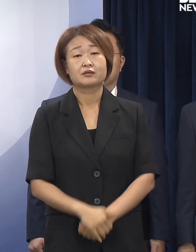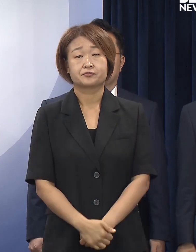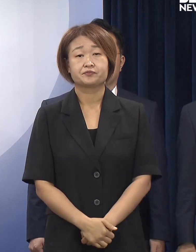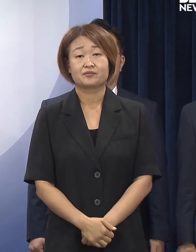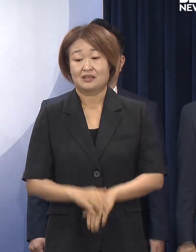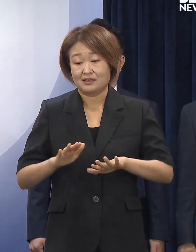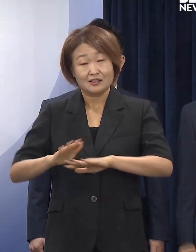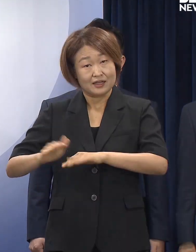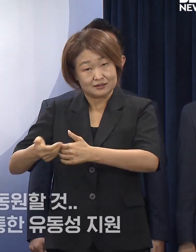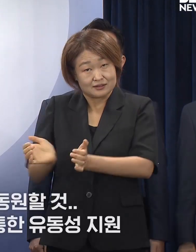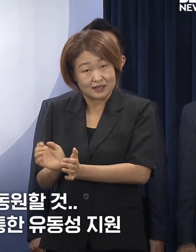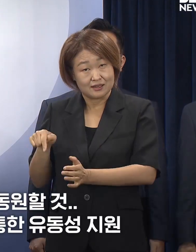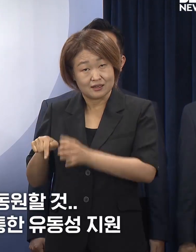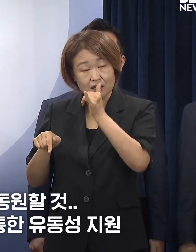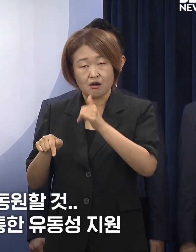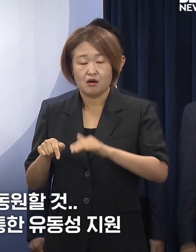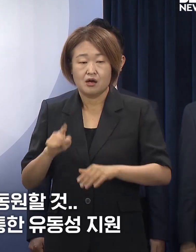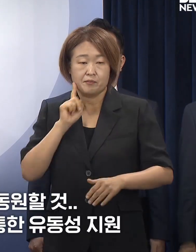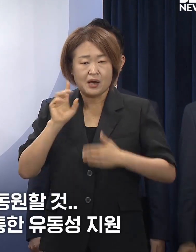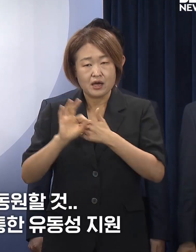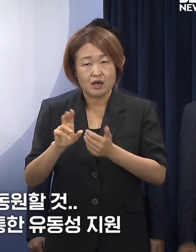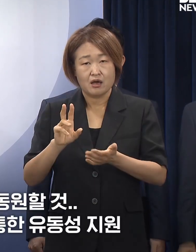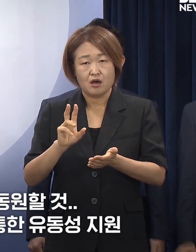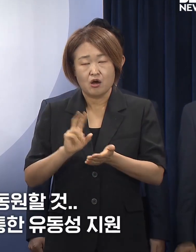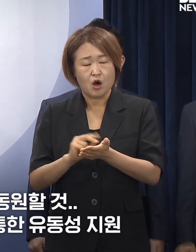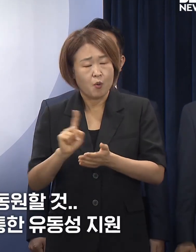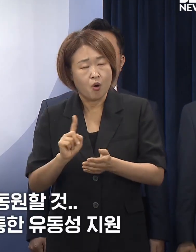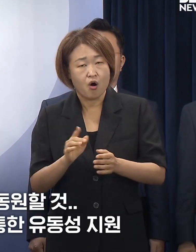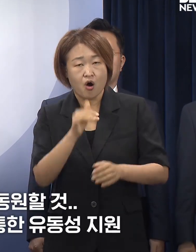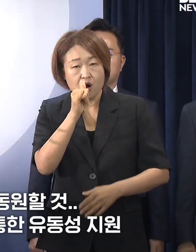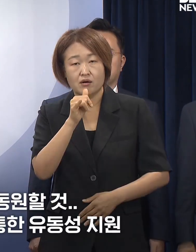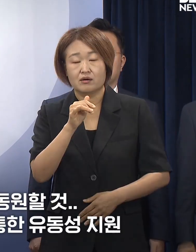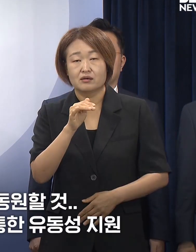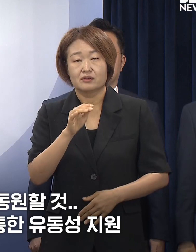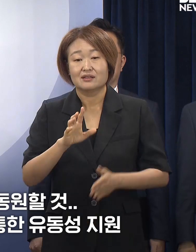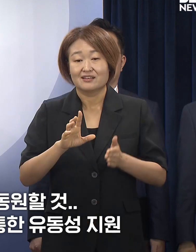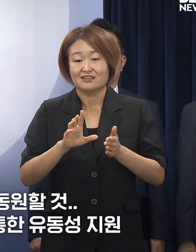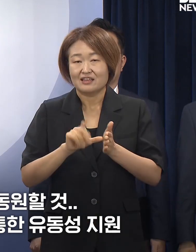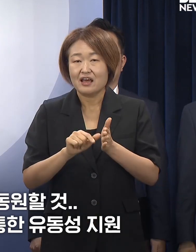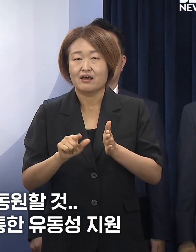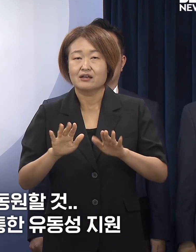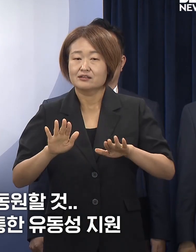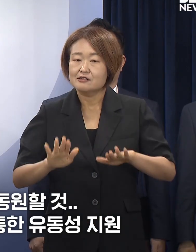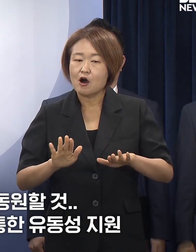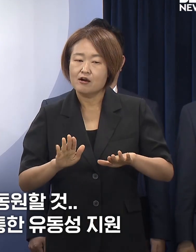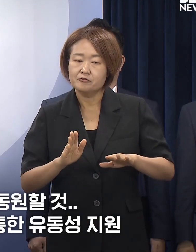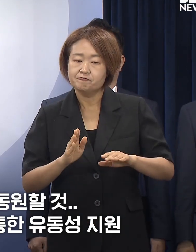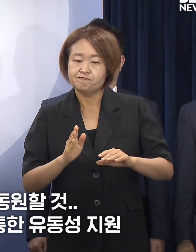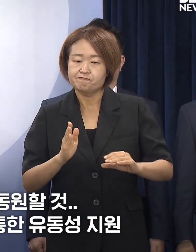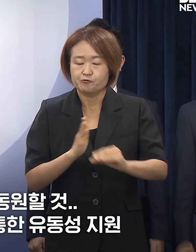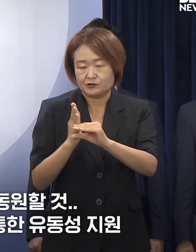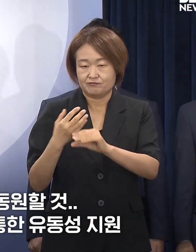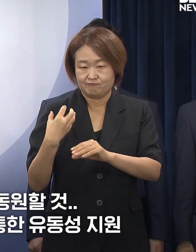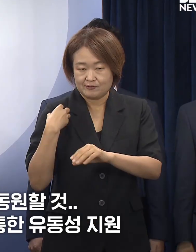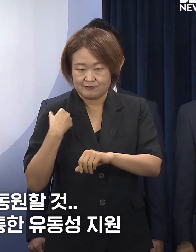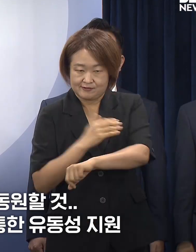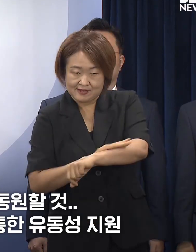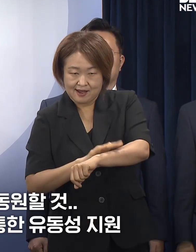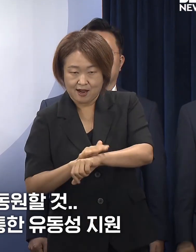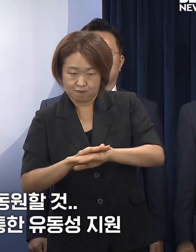범정부 대응단은 유사시에 기 마련된 컨틴전시 플랜을 차질 없이 진행하는